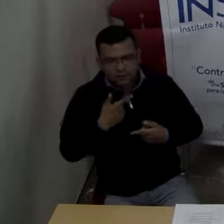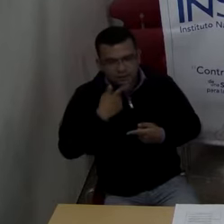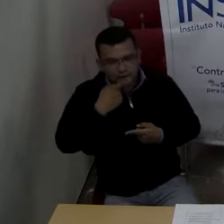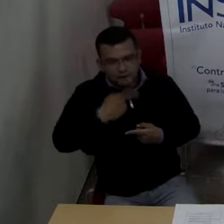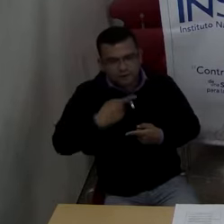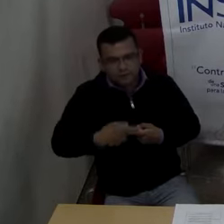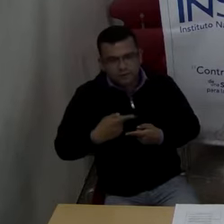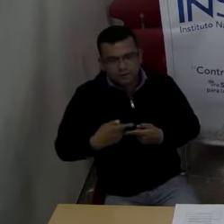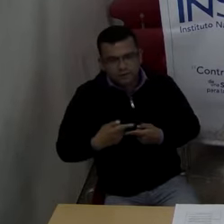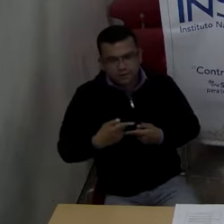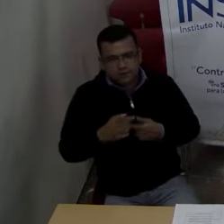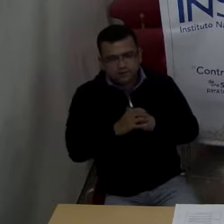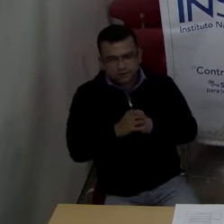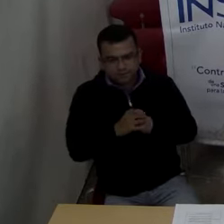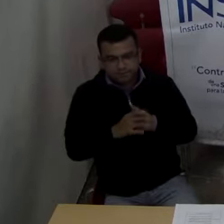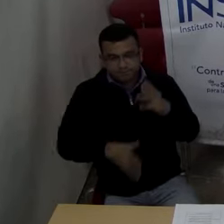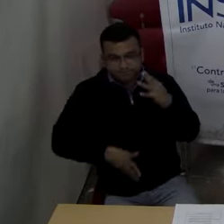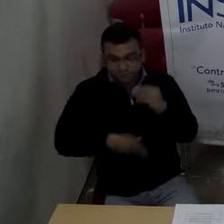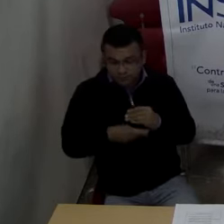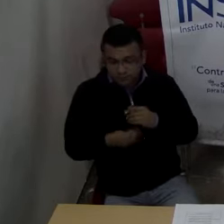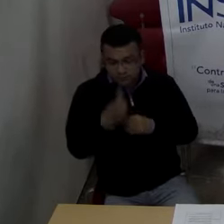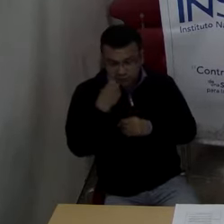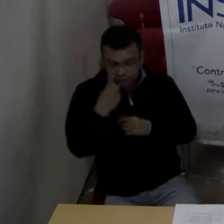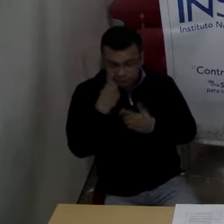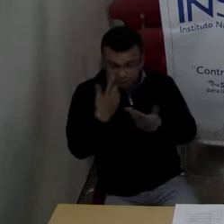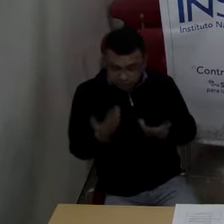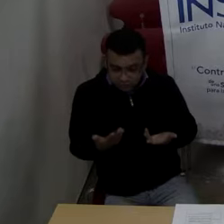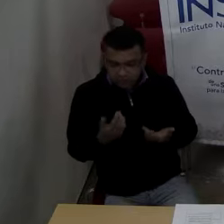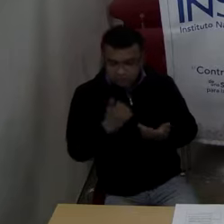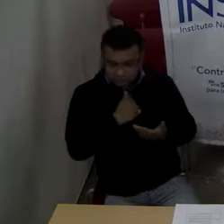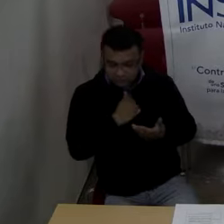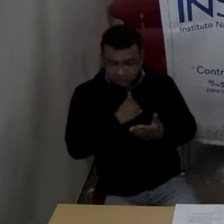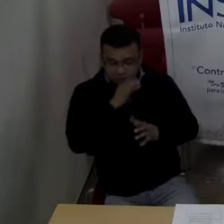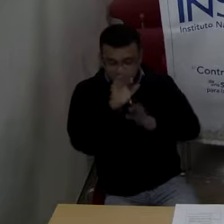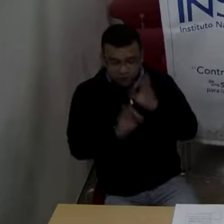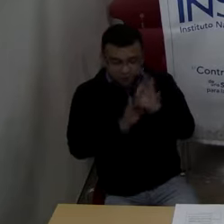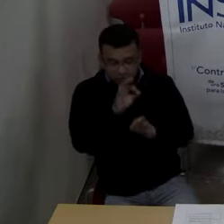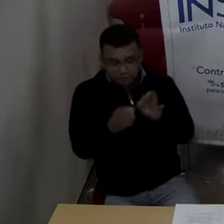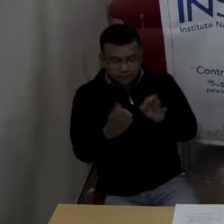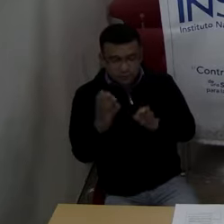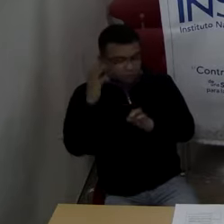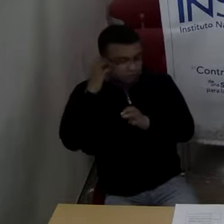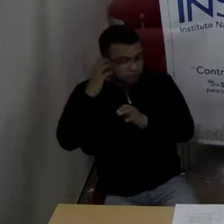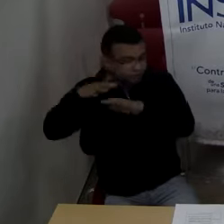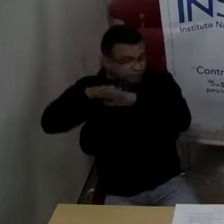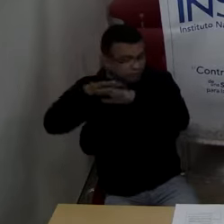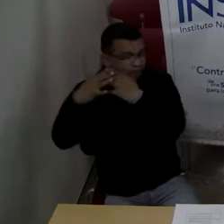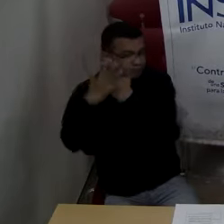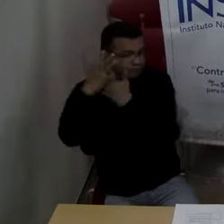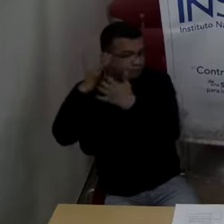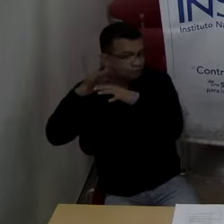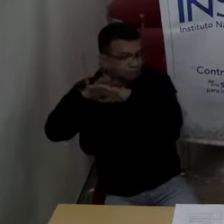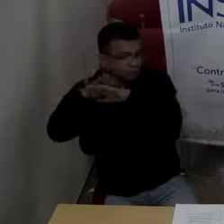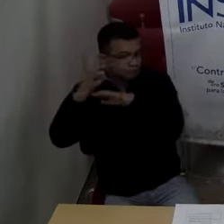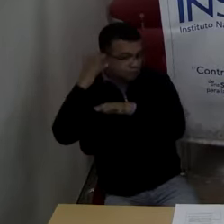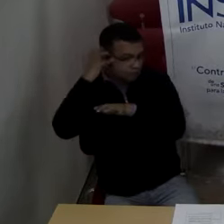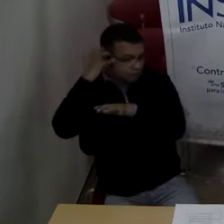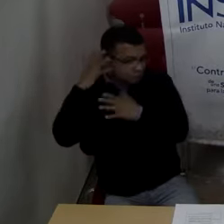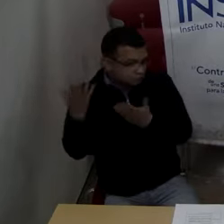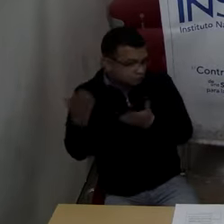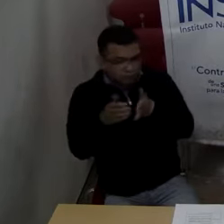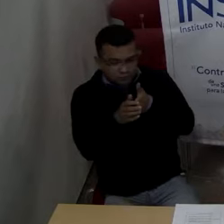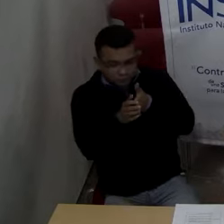Impartir pautas de autocuidado del órgano auditivo, orientando sobre aquellas conductas protectoras en los